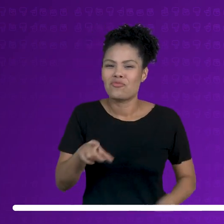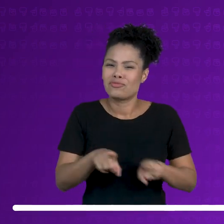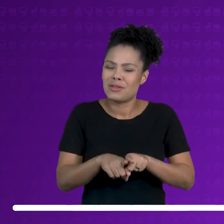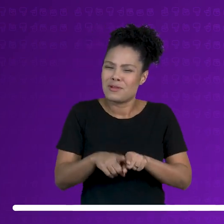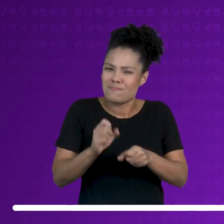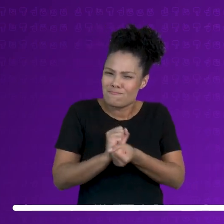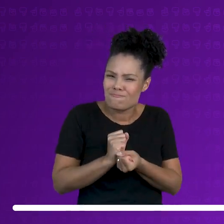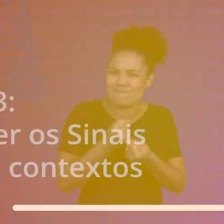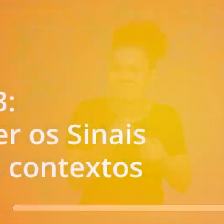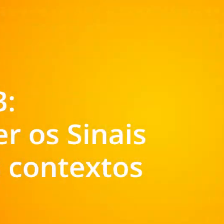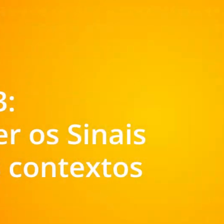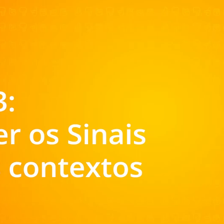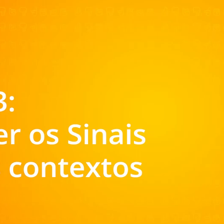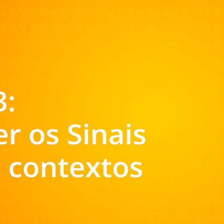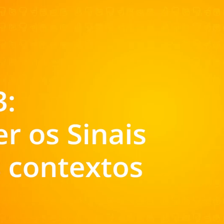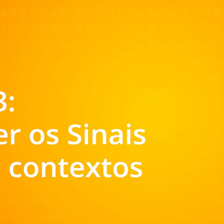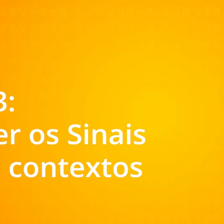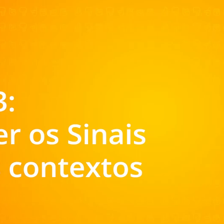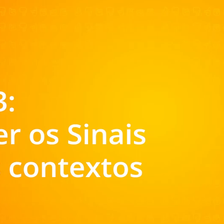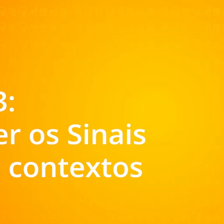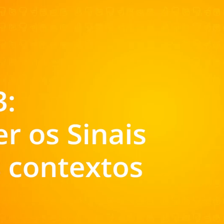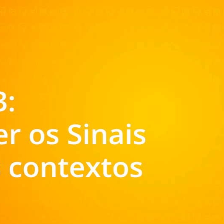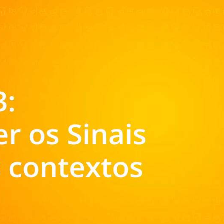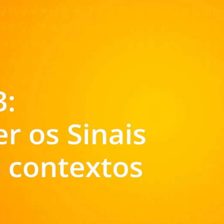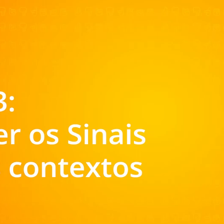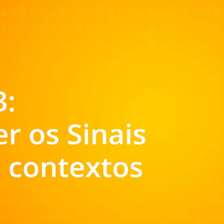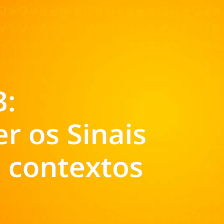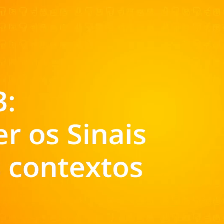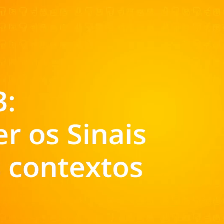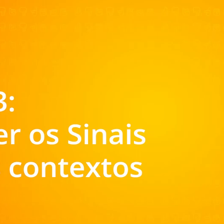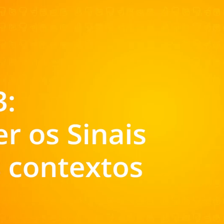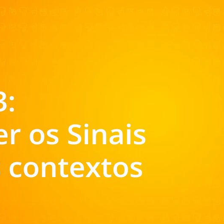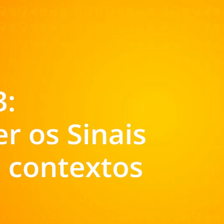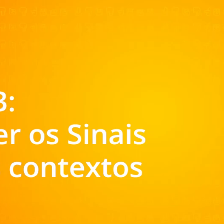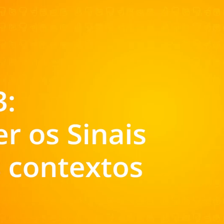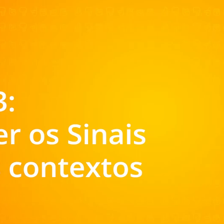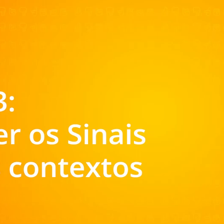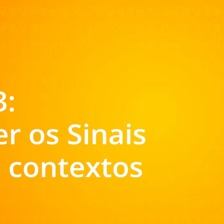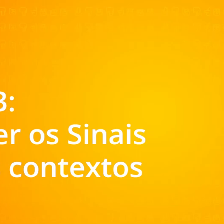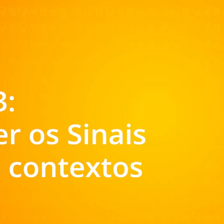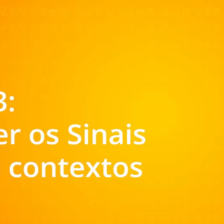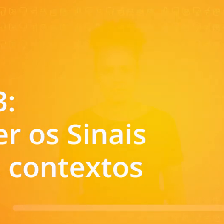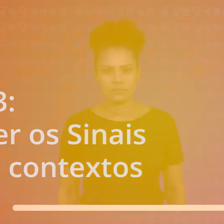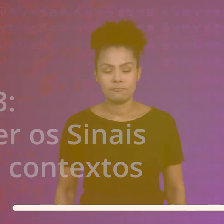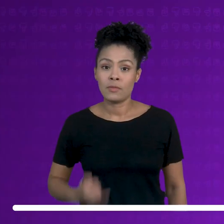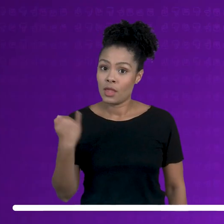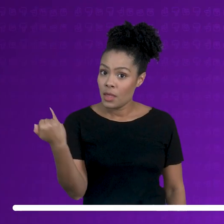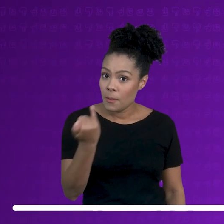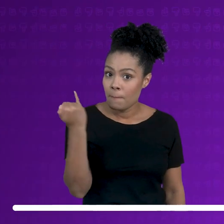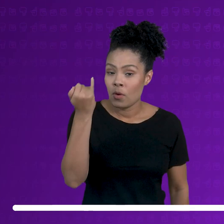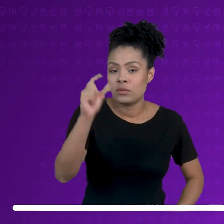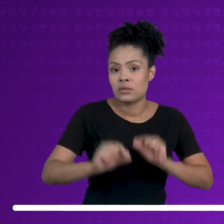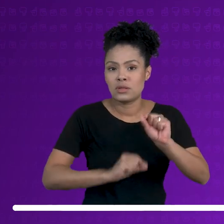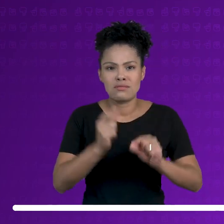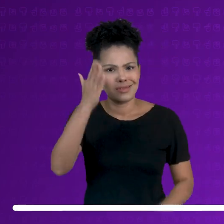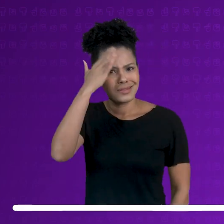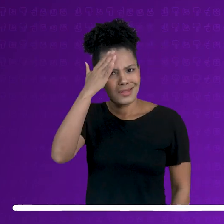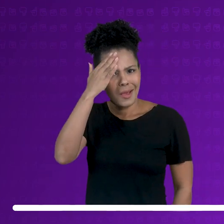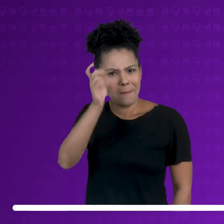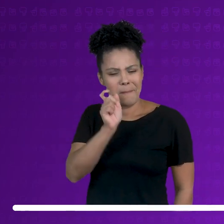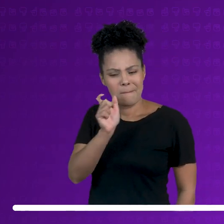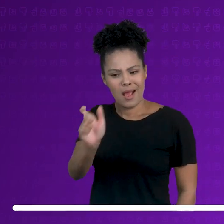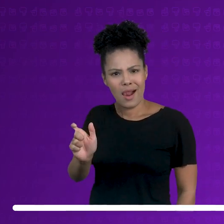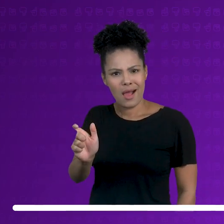aquilo que já sabe. Dica número 3. Tentar aprender os sinais dentro de seus contextos. É muito importante